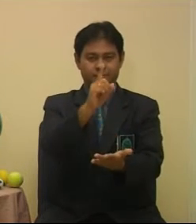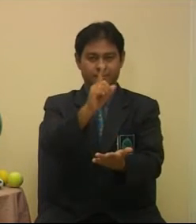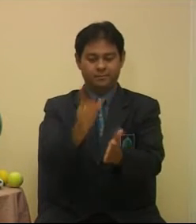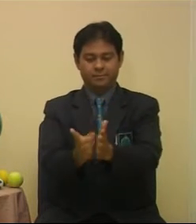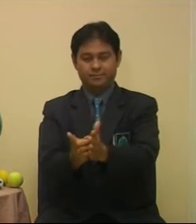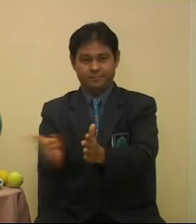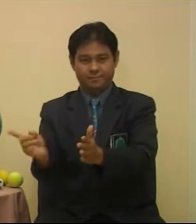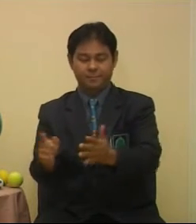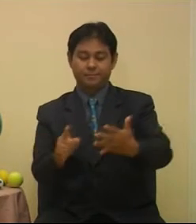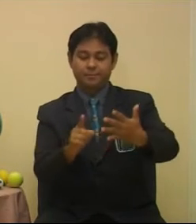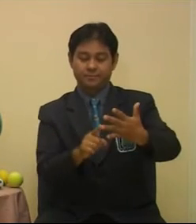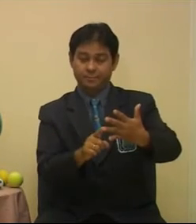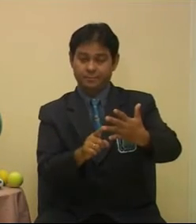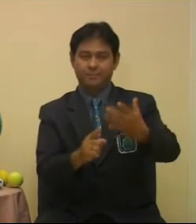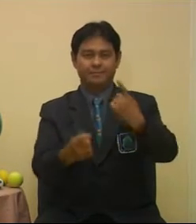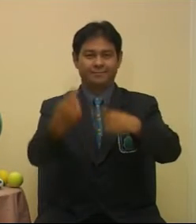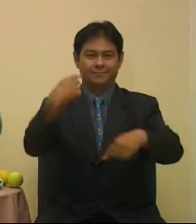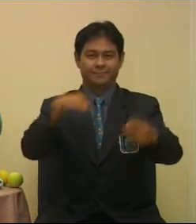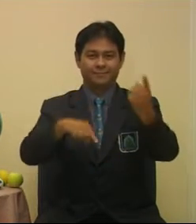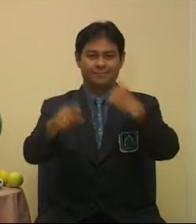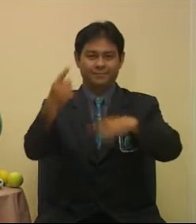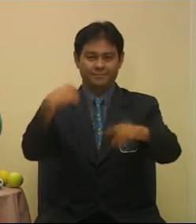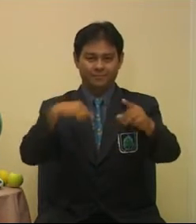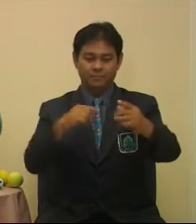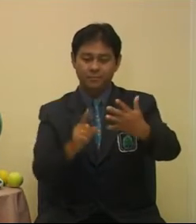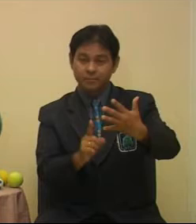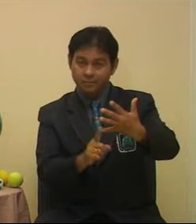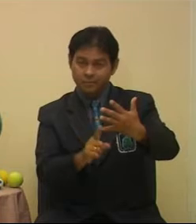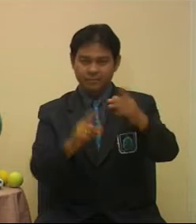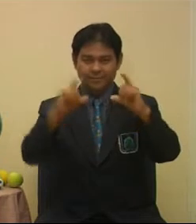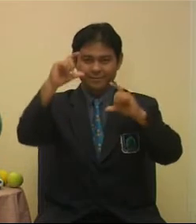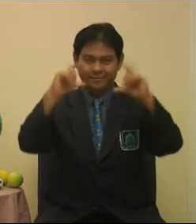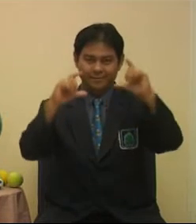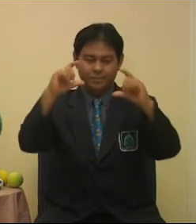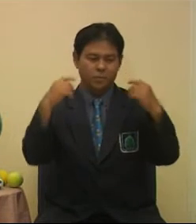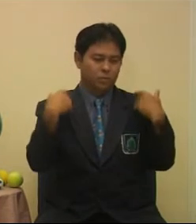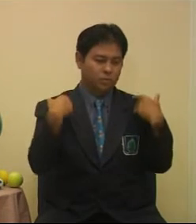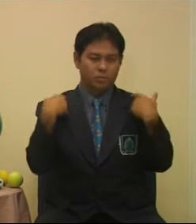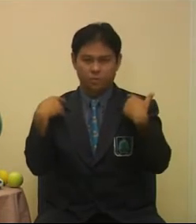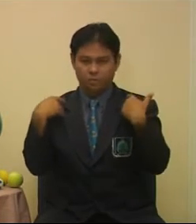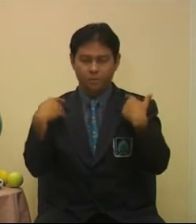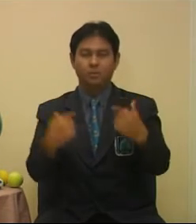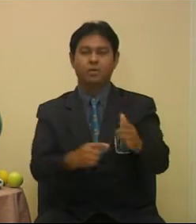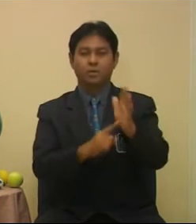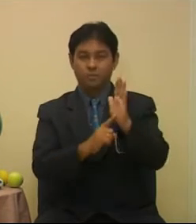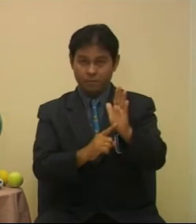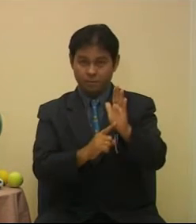ามือ 4. ทิศทางการเคลื่อนไหวของมือ 5.การใช้สีหน้าและท่าทางตัวอย่างเ